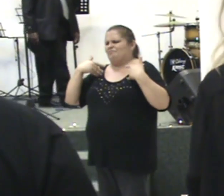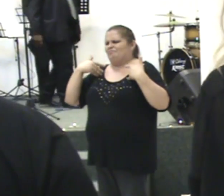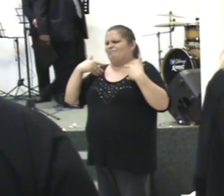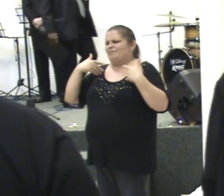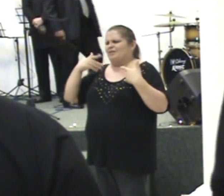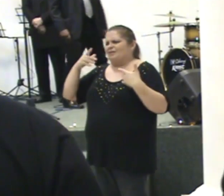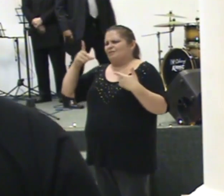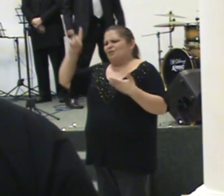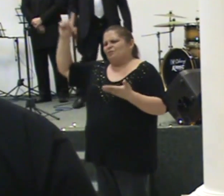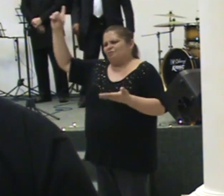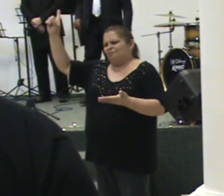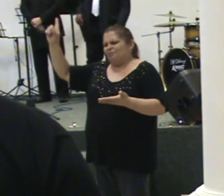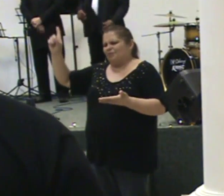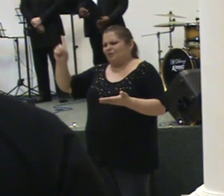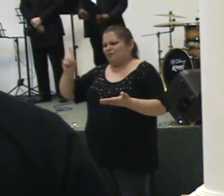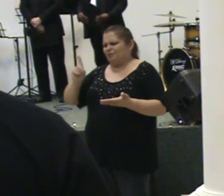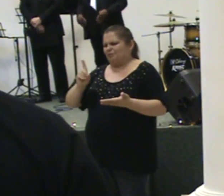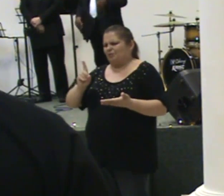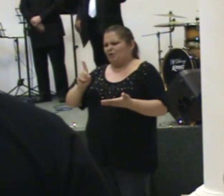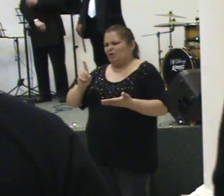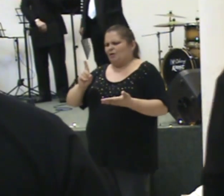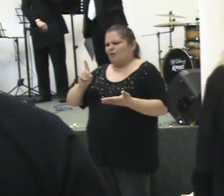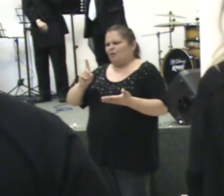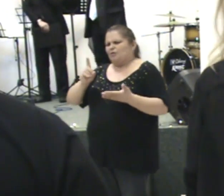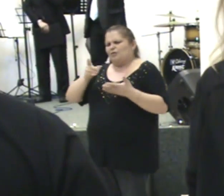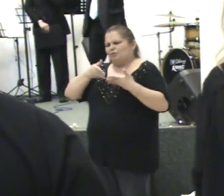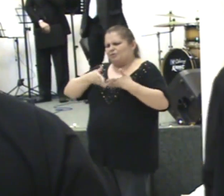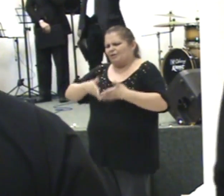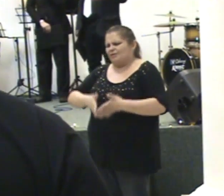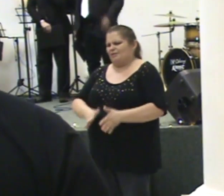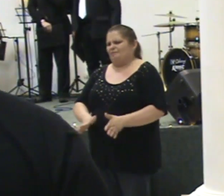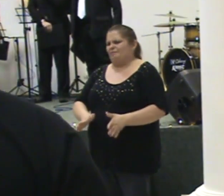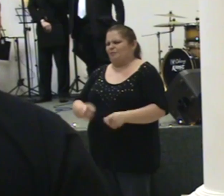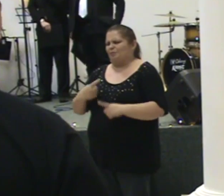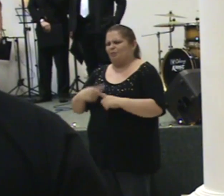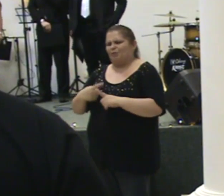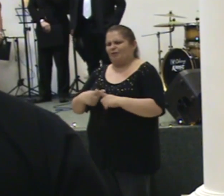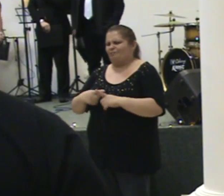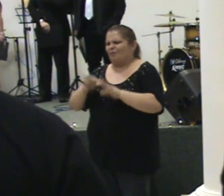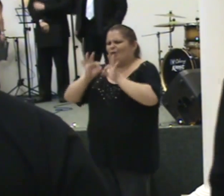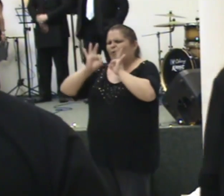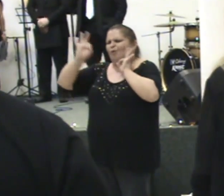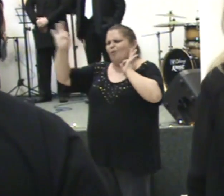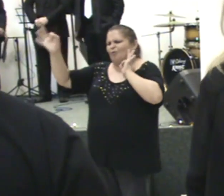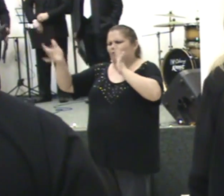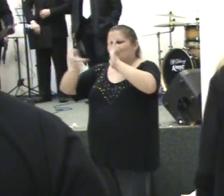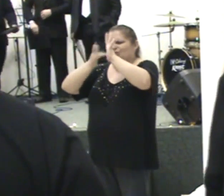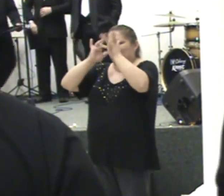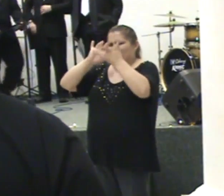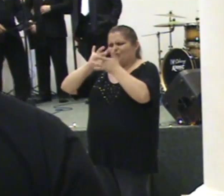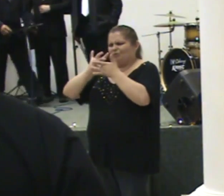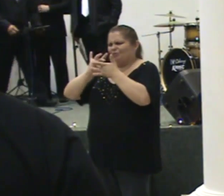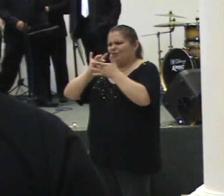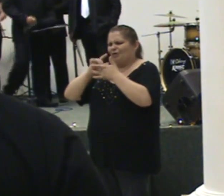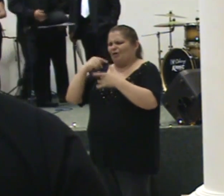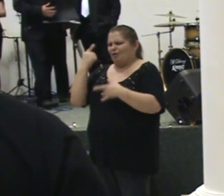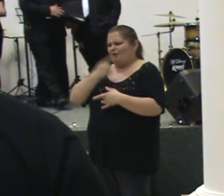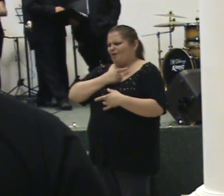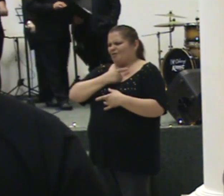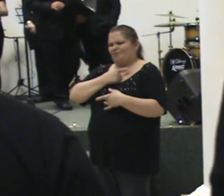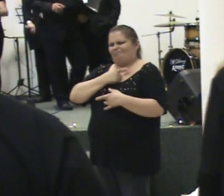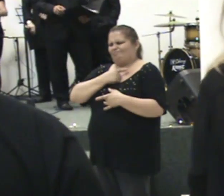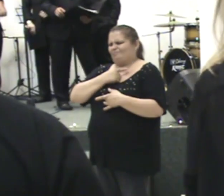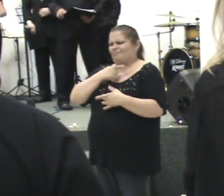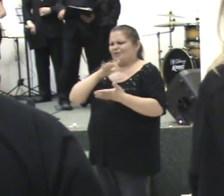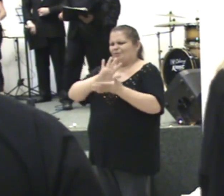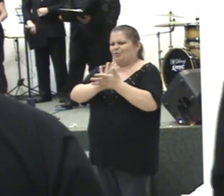viesse ao mundo, porque não havia chance nenhuma para nós sonharmos em estar com o Senhor na eternidade. E hoje,